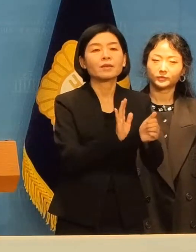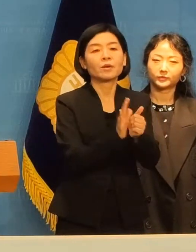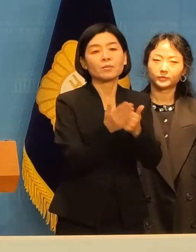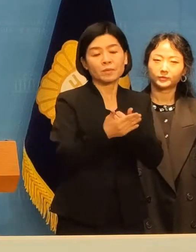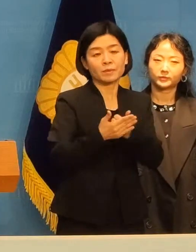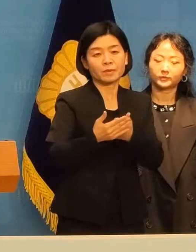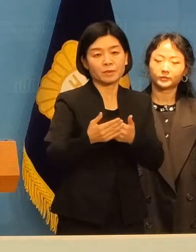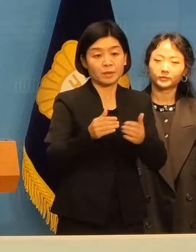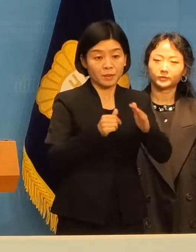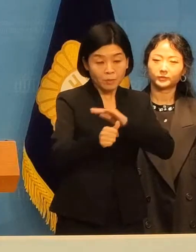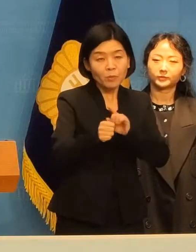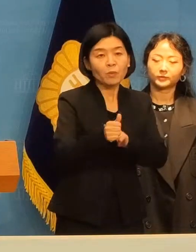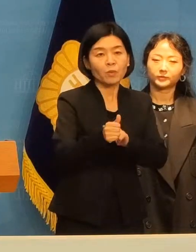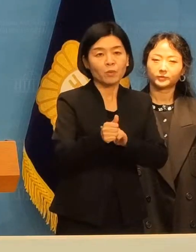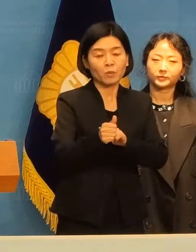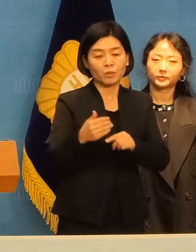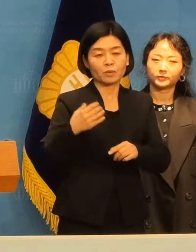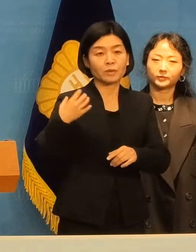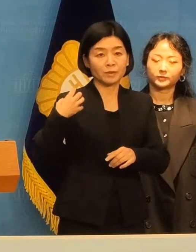상임대표 손광주입니다.